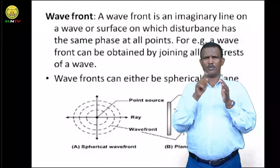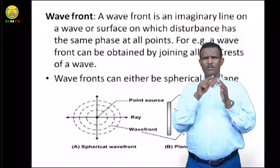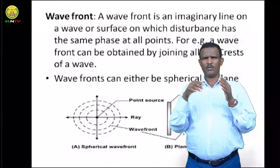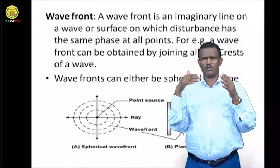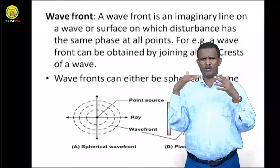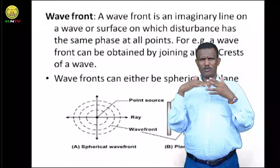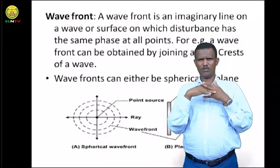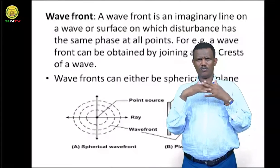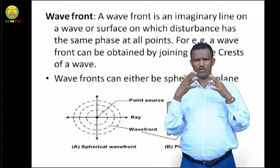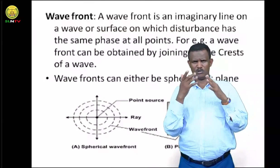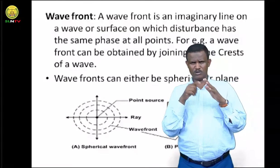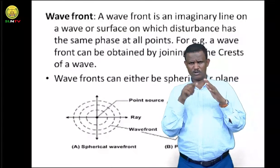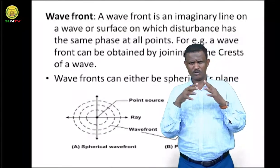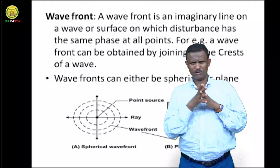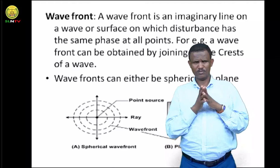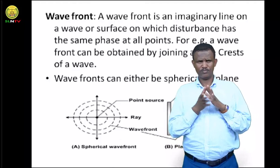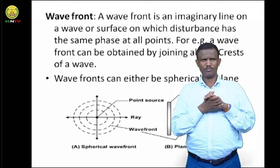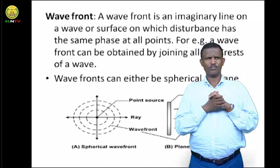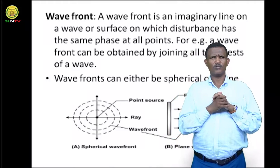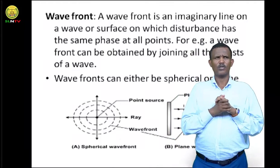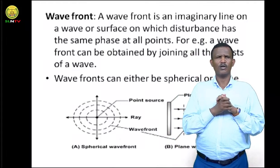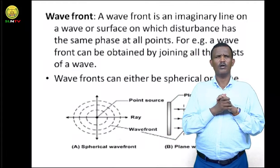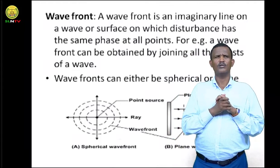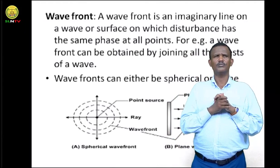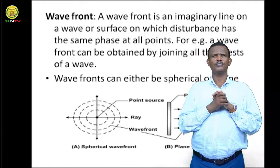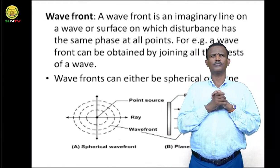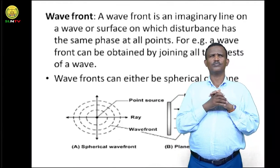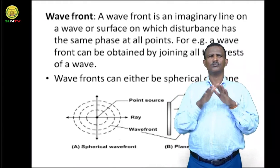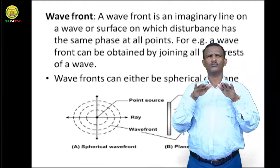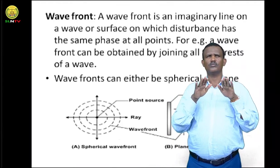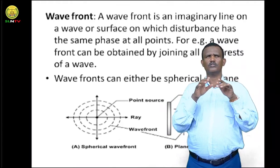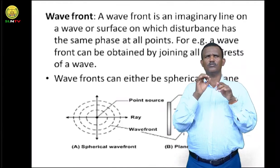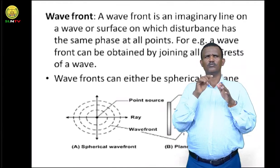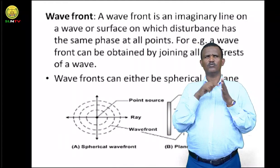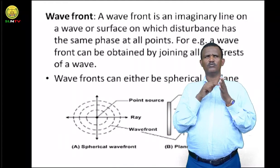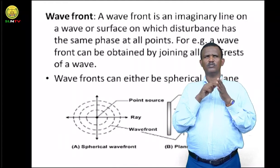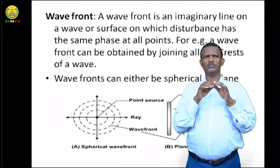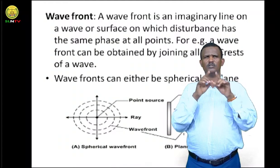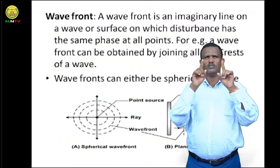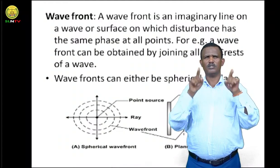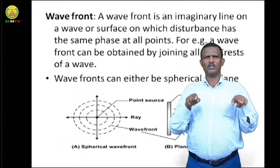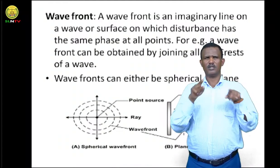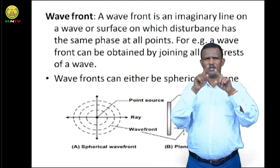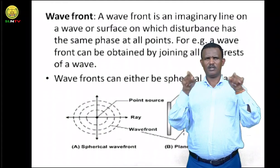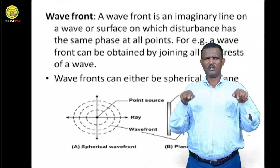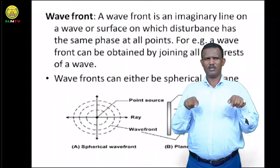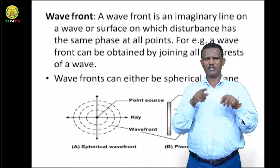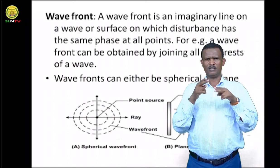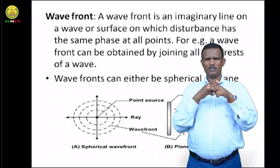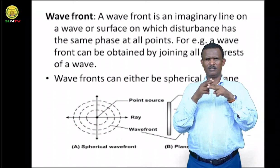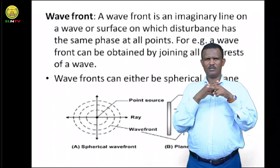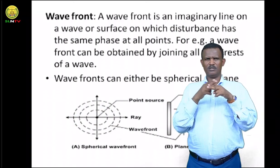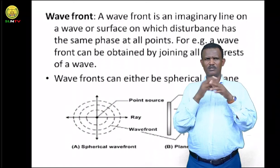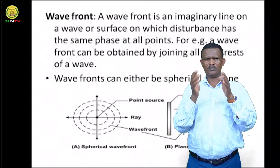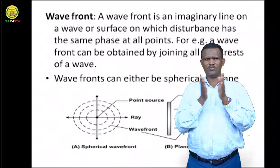intaanan properties ka bilaabin waxaanu isticmaalaynaa xariiqaha loo isticmaalo wiifiska marka loo isticmaalayo sawir ahaan waxa la yiraahdaa